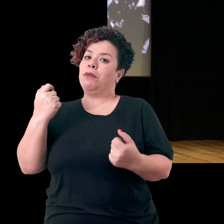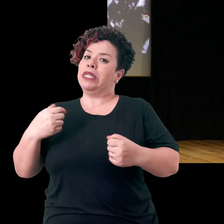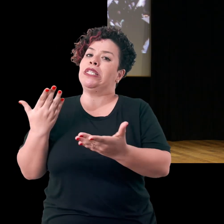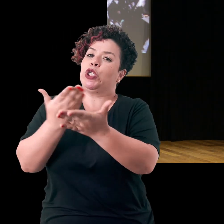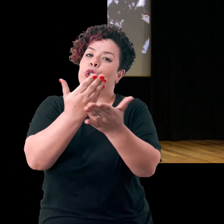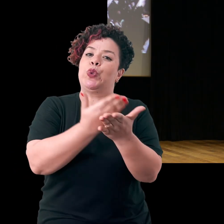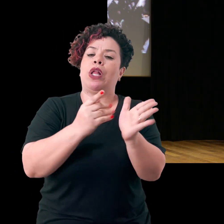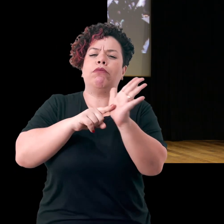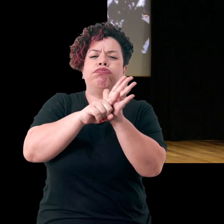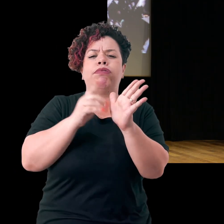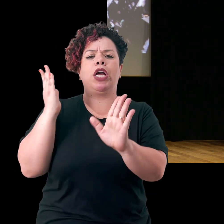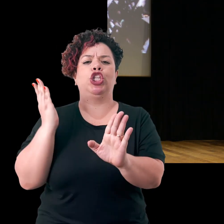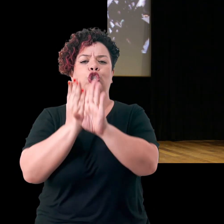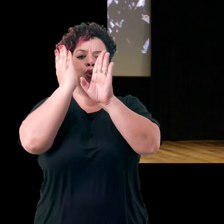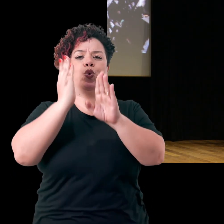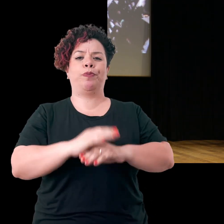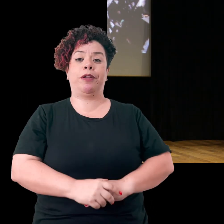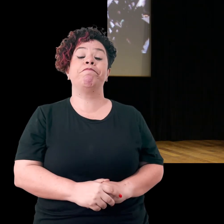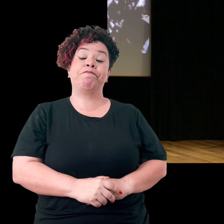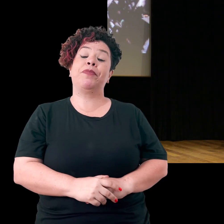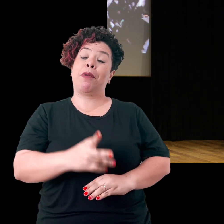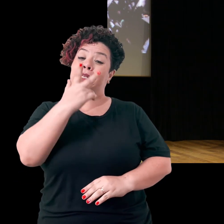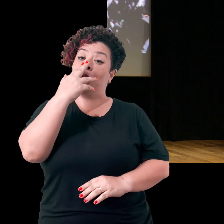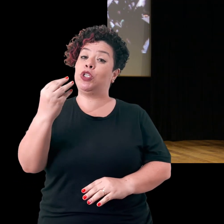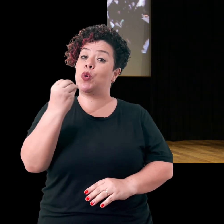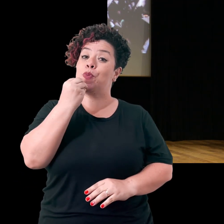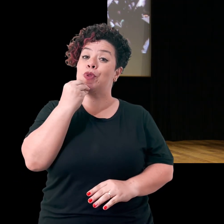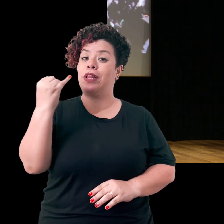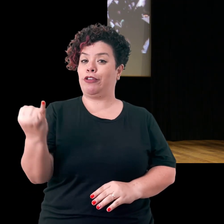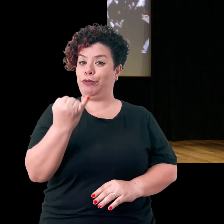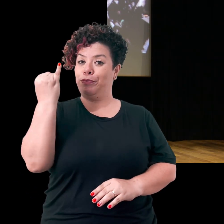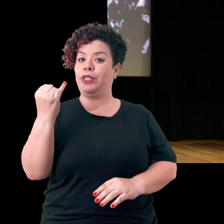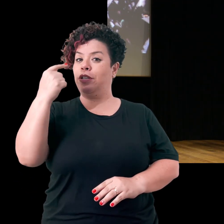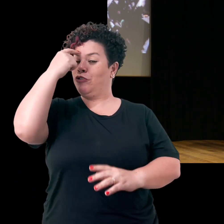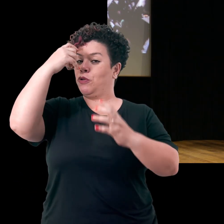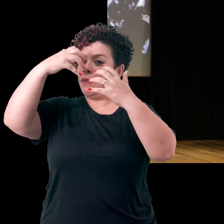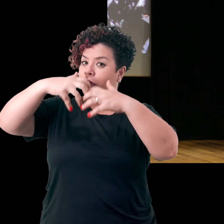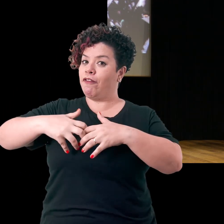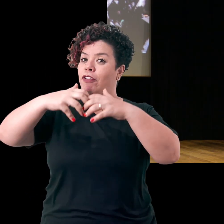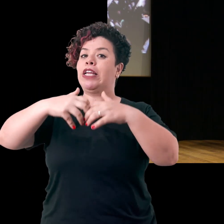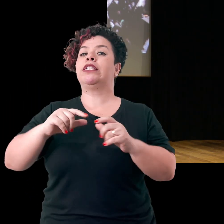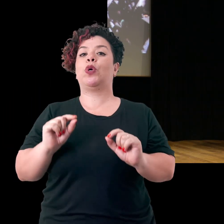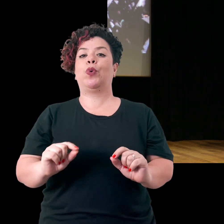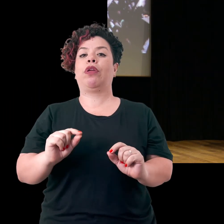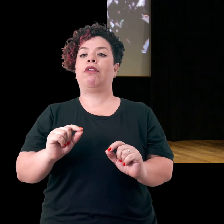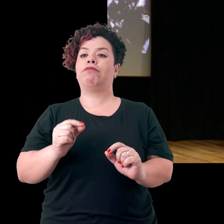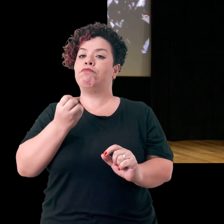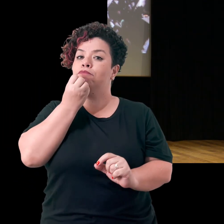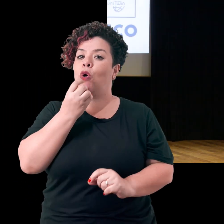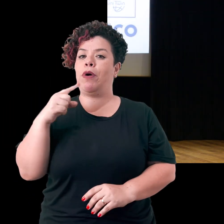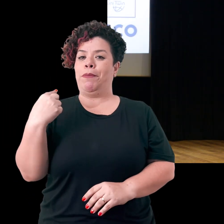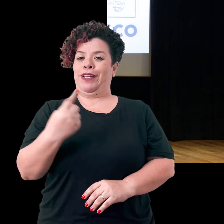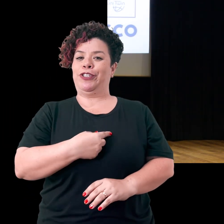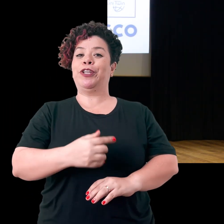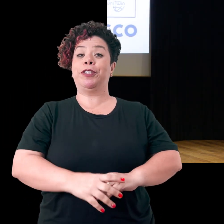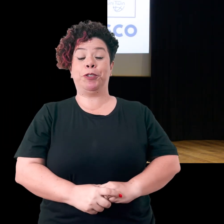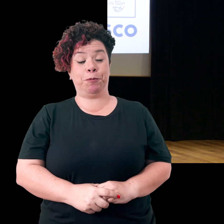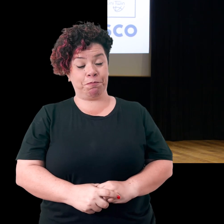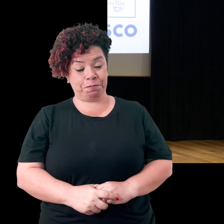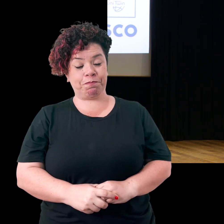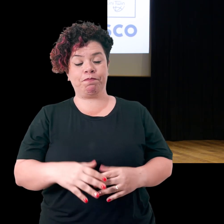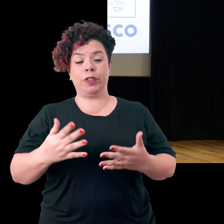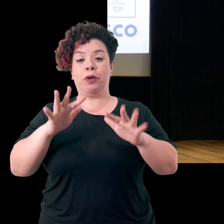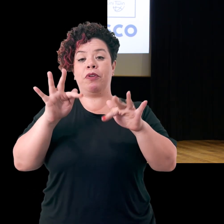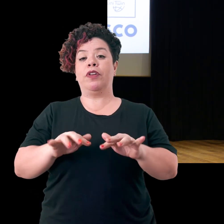ter que descobrir, né? Mas eu acho que essa é uma oportunidade importante e essa é uma reflexão bastante oportuna.